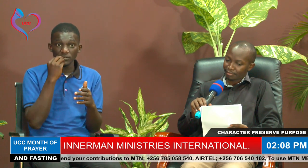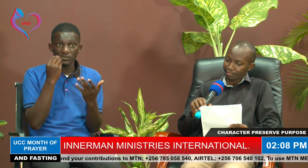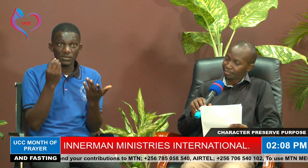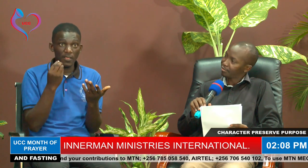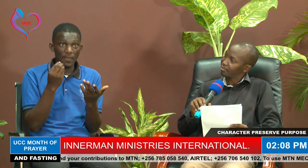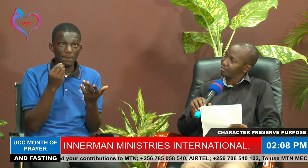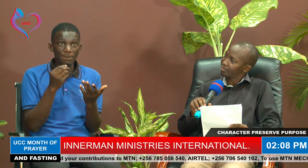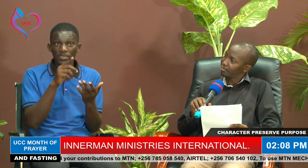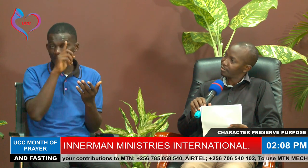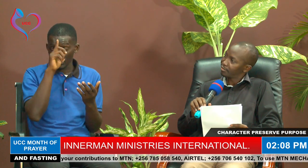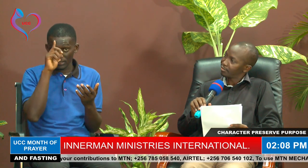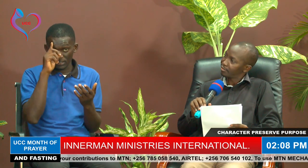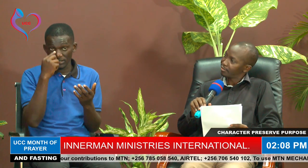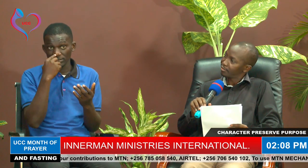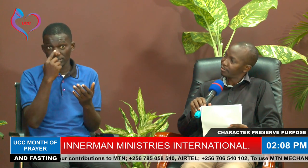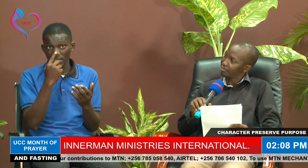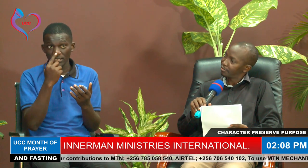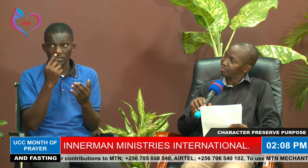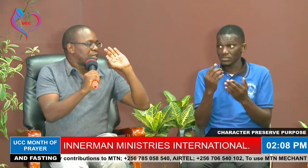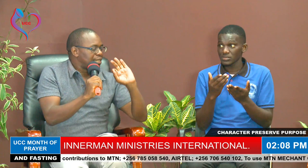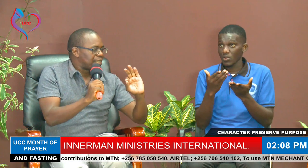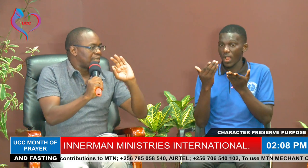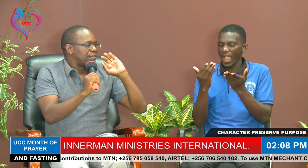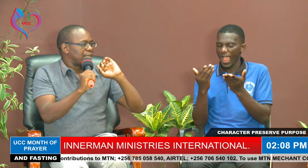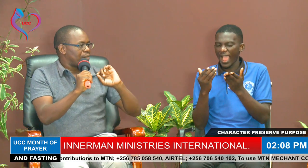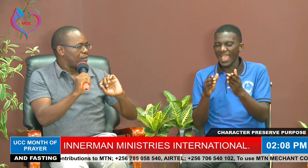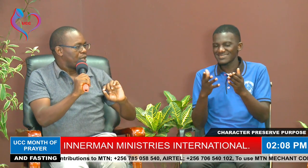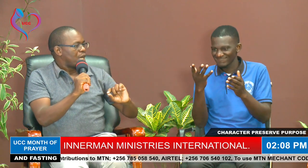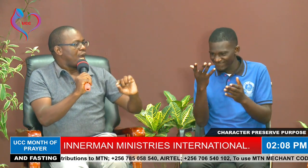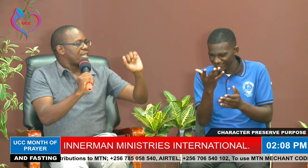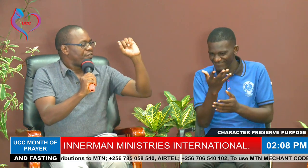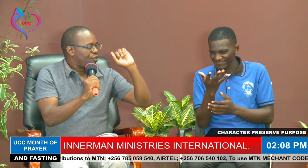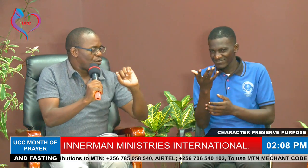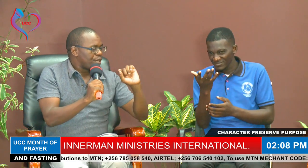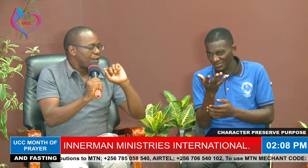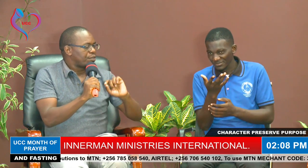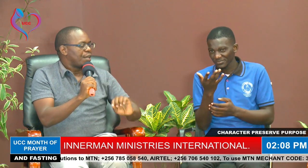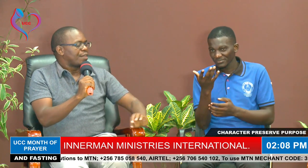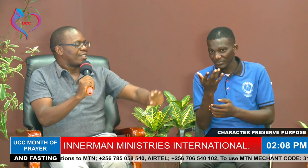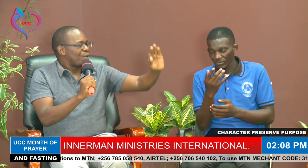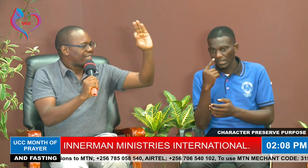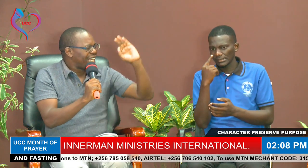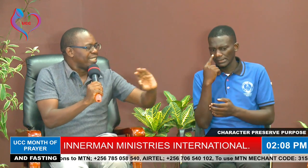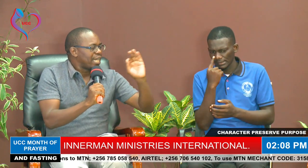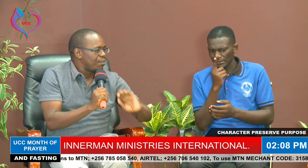agamba and he took them and tested them and he found out that they were